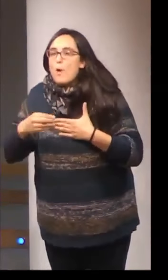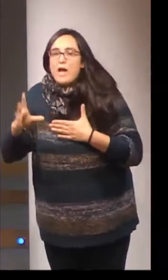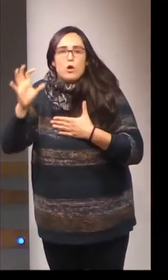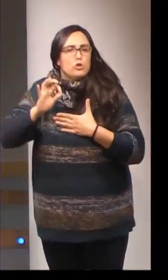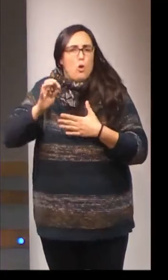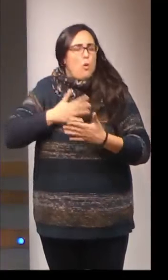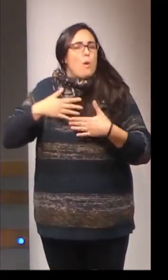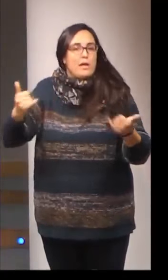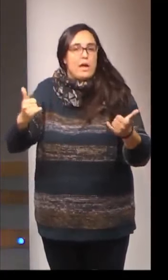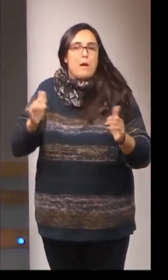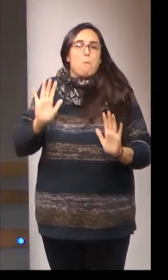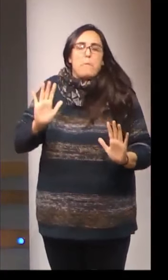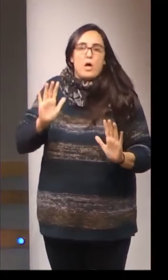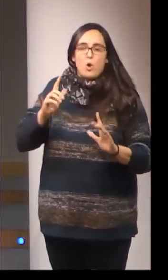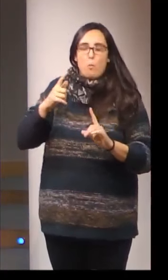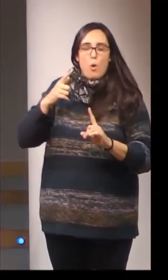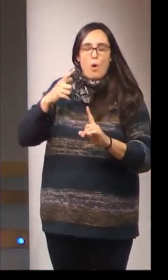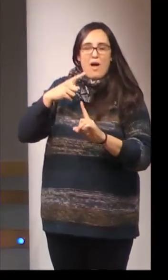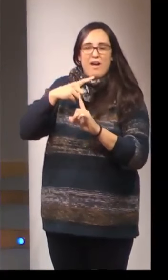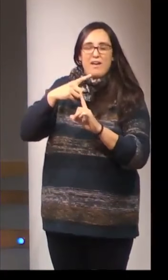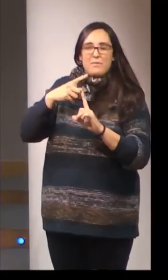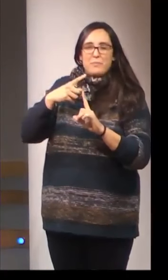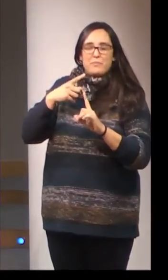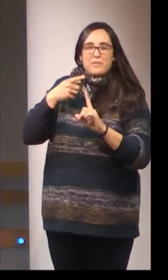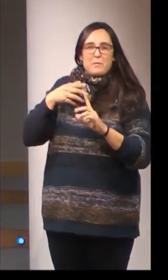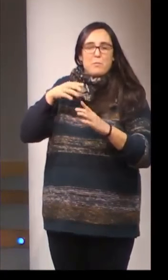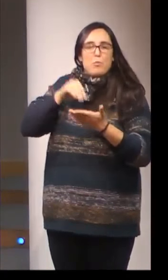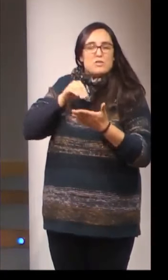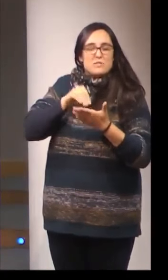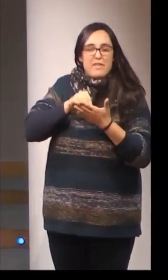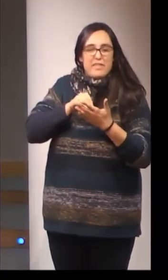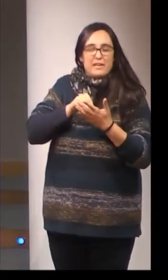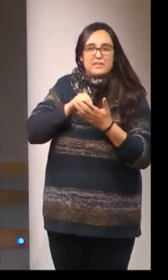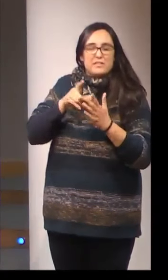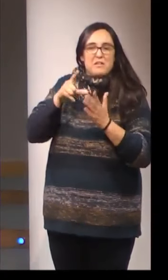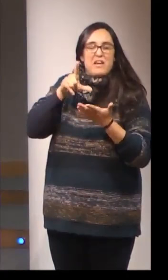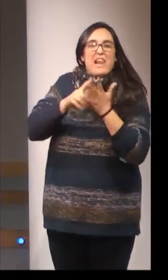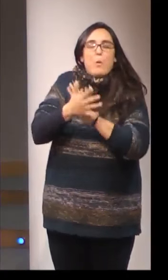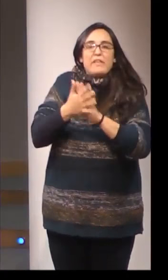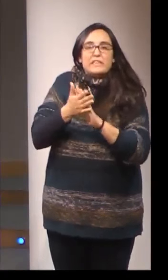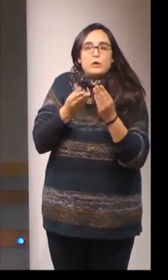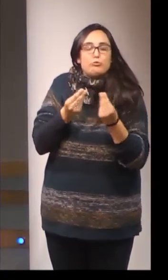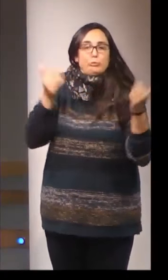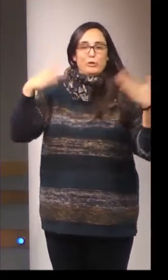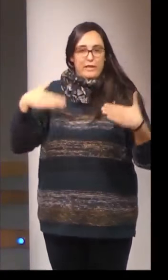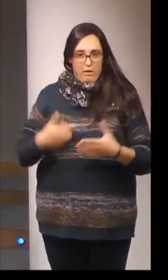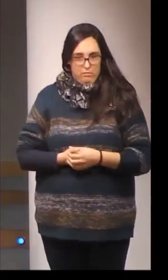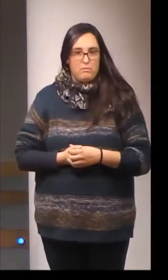investigaciones sobre la lengua de signos y además se cuenta con usuarios sordos y signantes. Pero